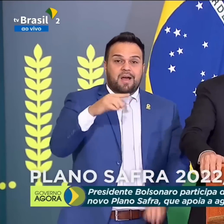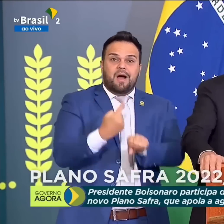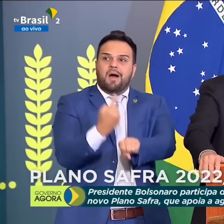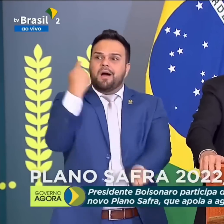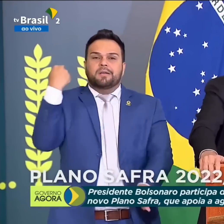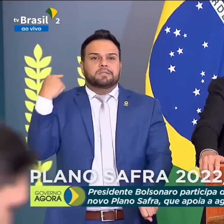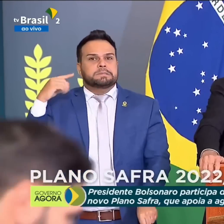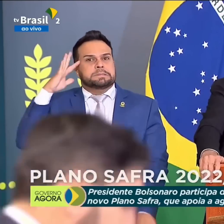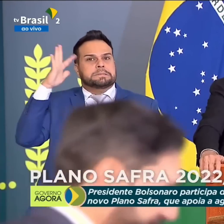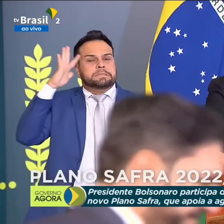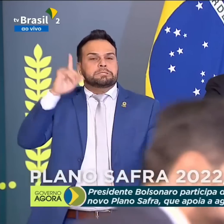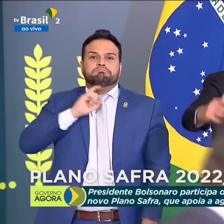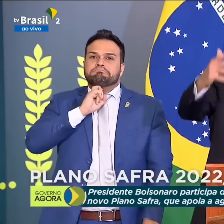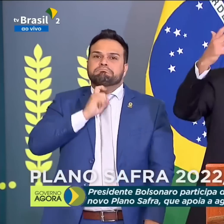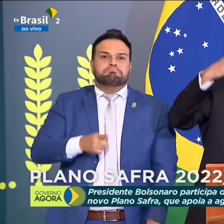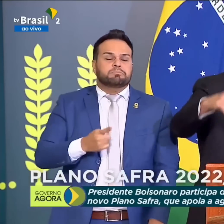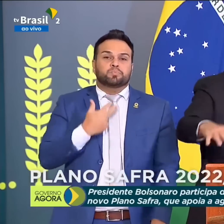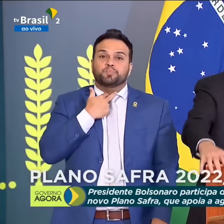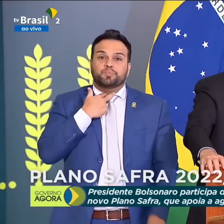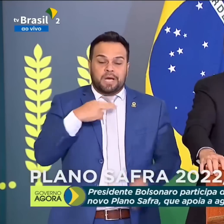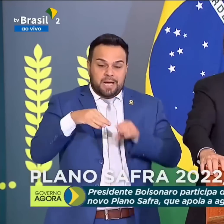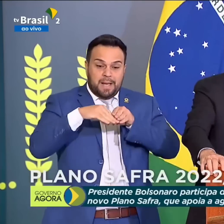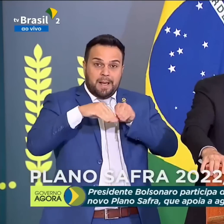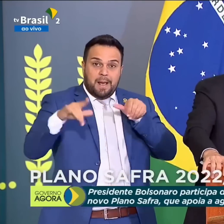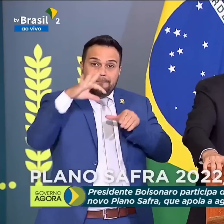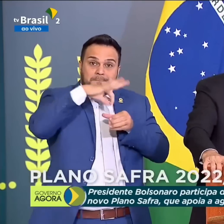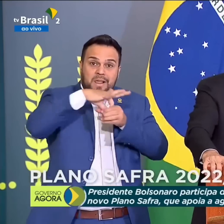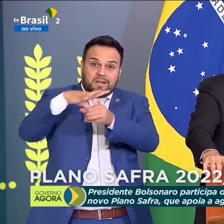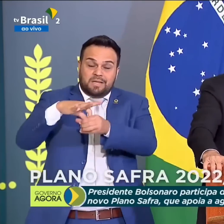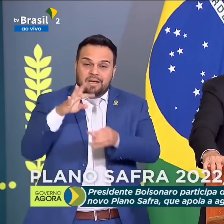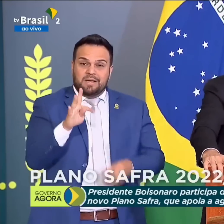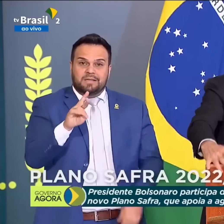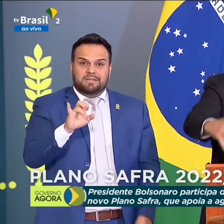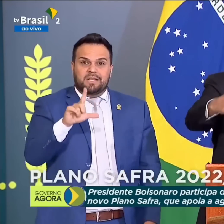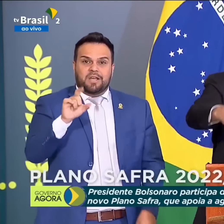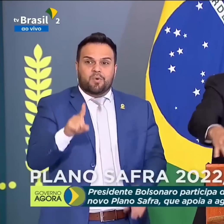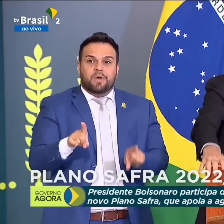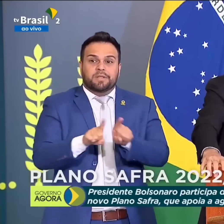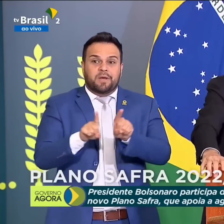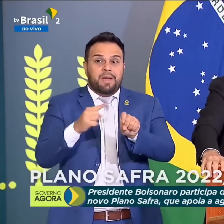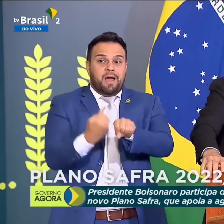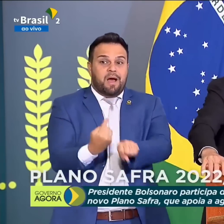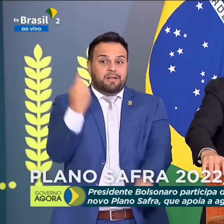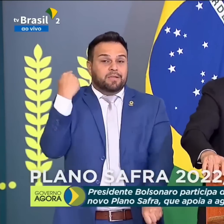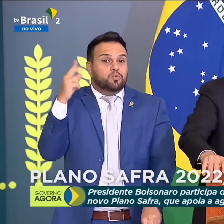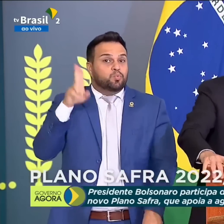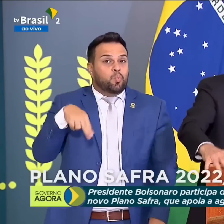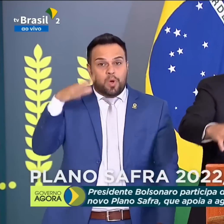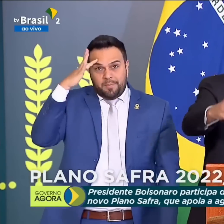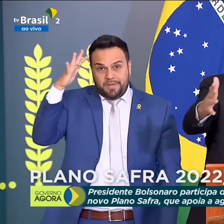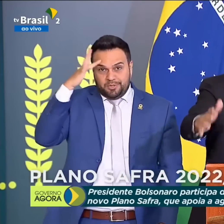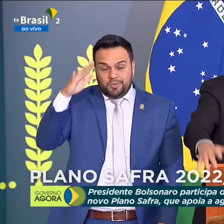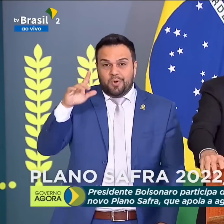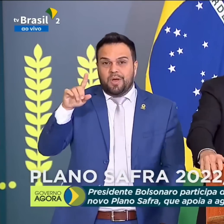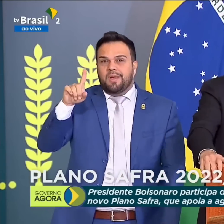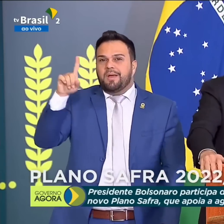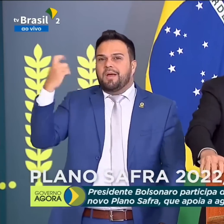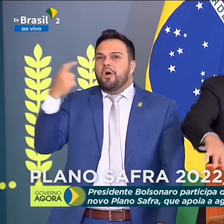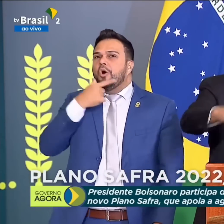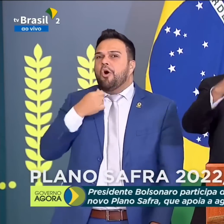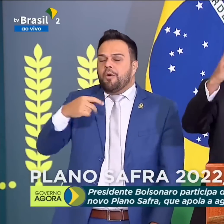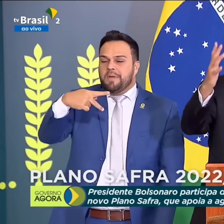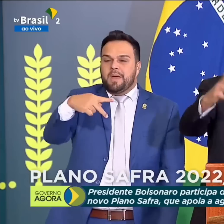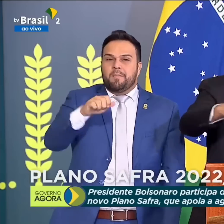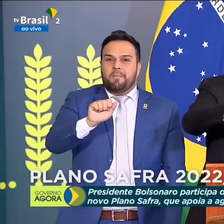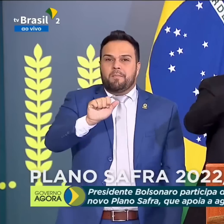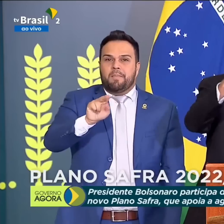passado trigo nessa região. Como lá atrás, antes de Aulis de Paulinelli, não se pensava nesse